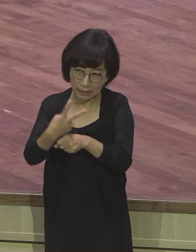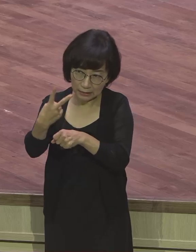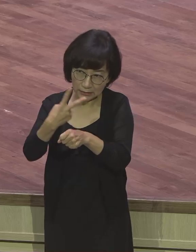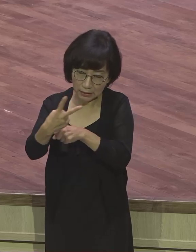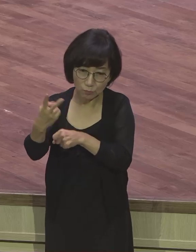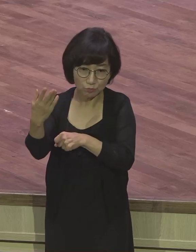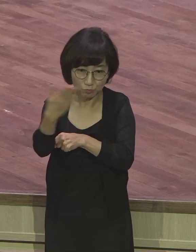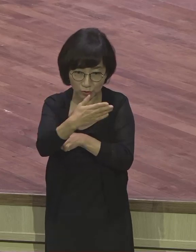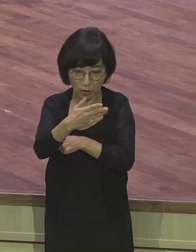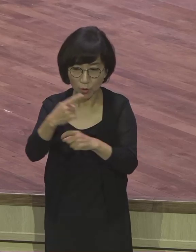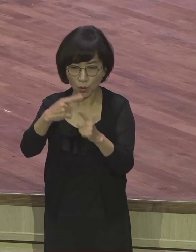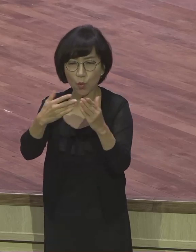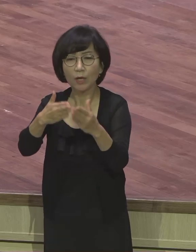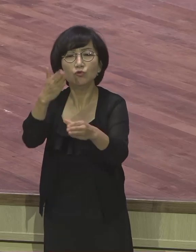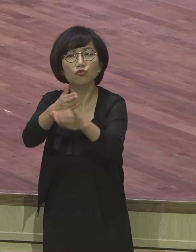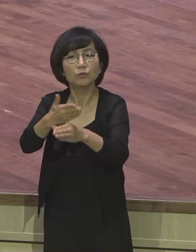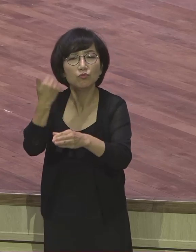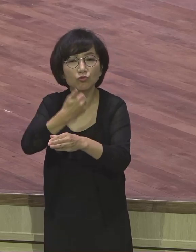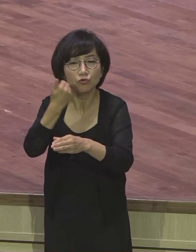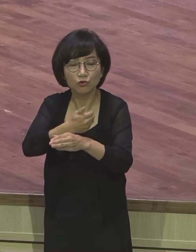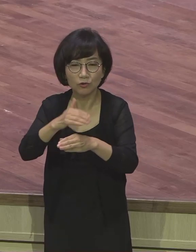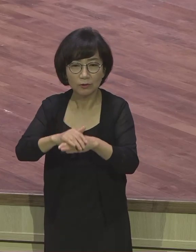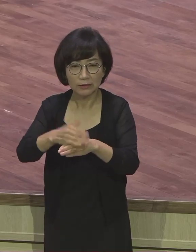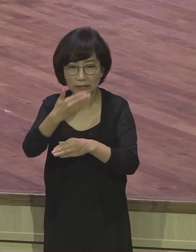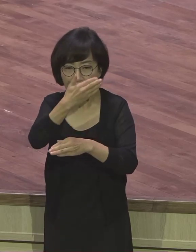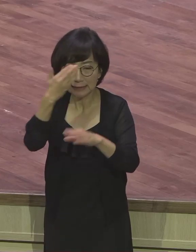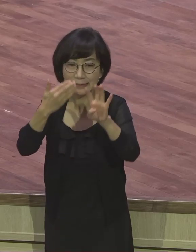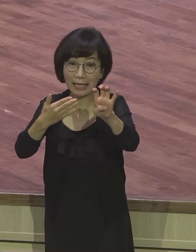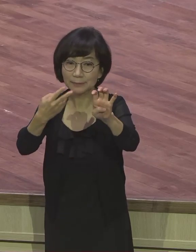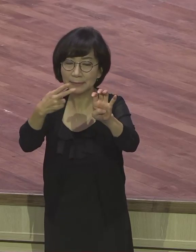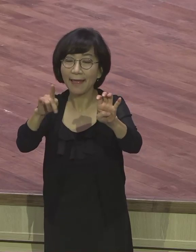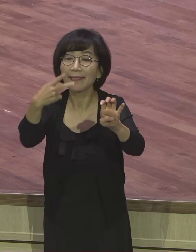교회가 새롭게 확 디지털로 바뀌어져야 돼.